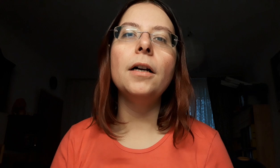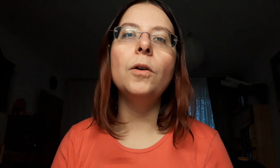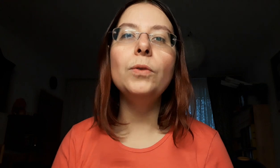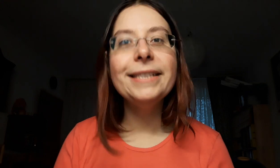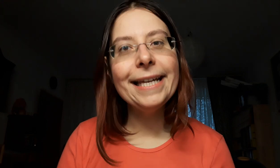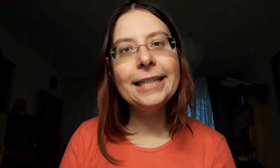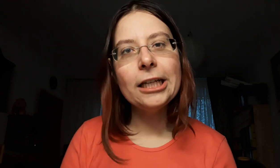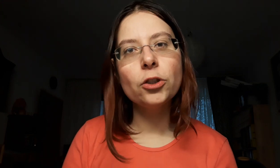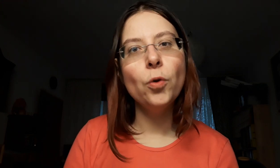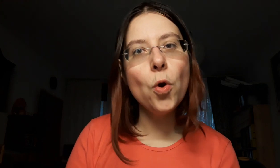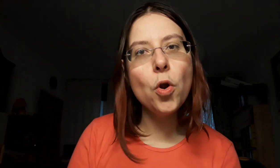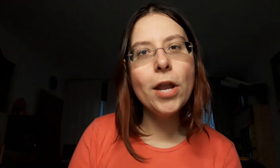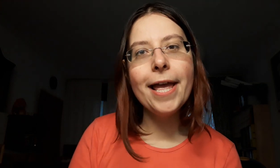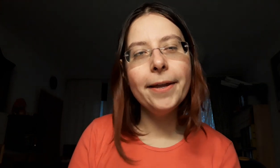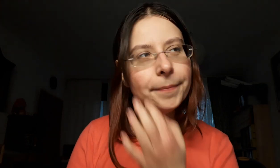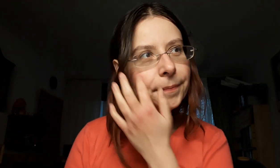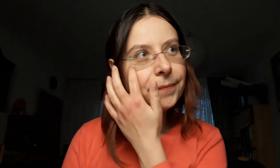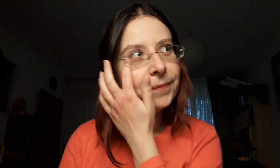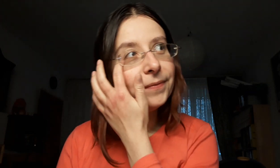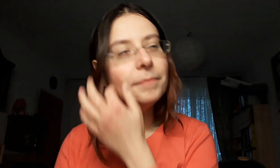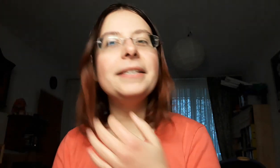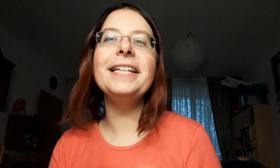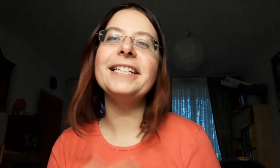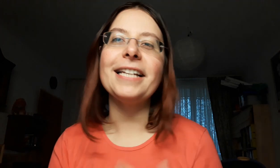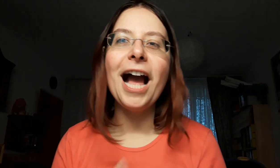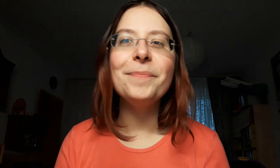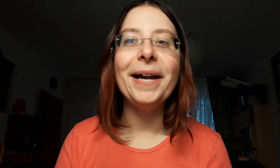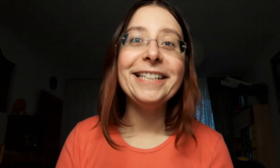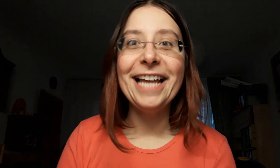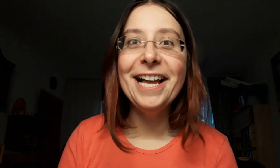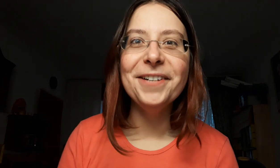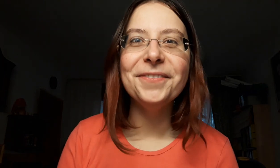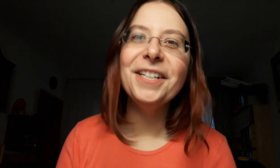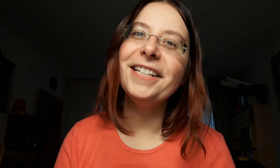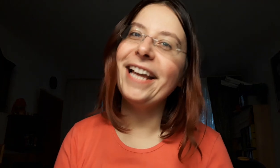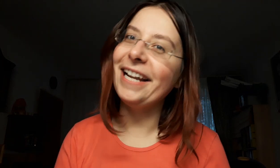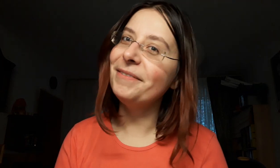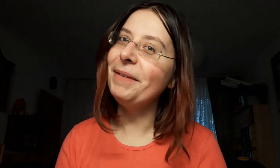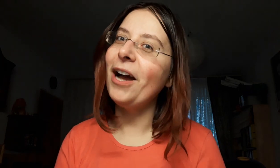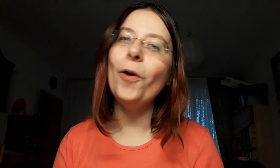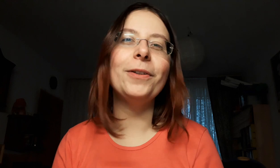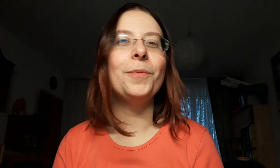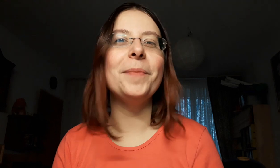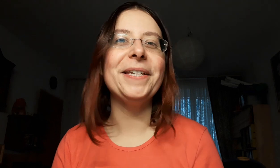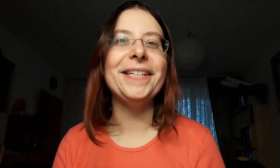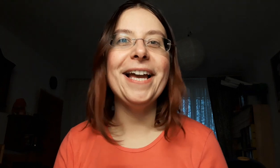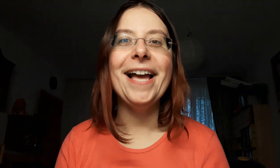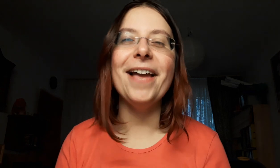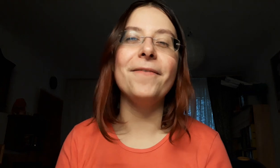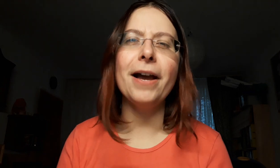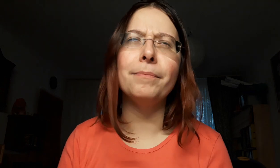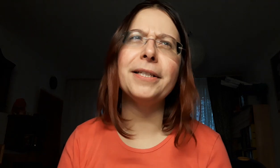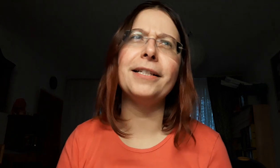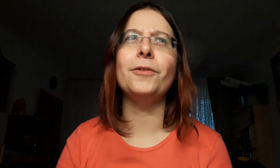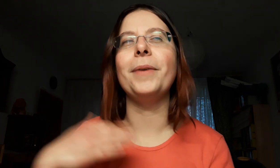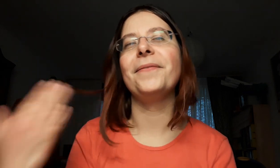Und diese ätherischen Öle, mit denen ich dann arbeite, kann man auch dann über mich erwerben. Besser gesagt über